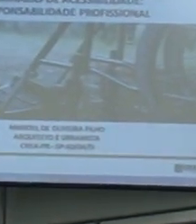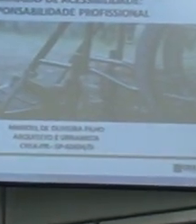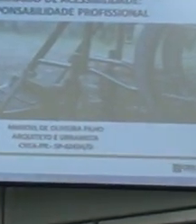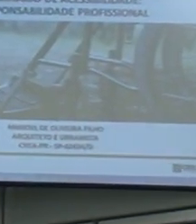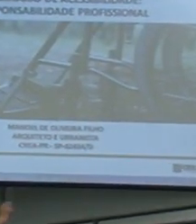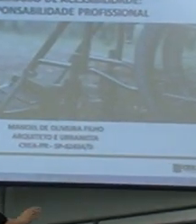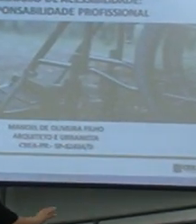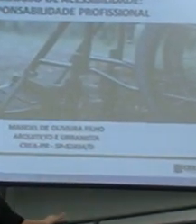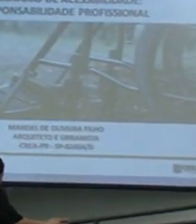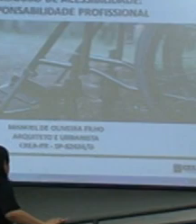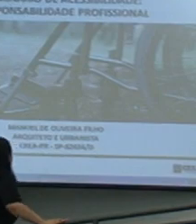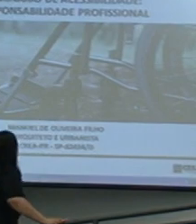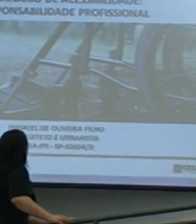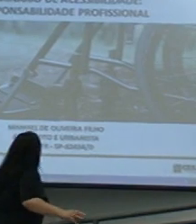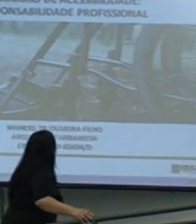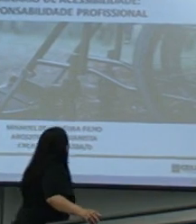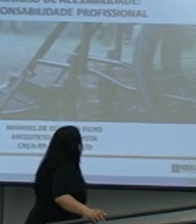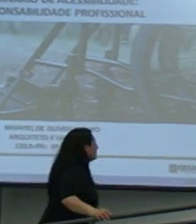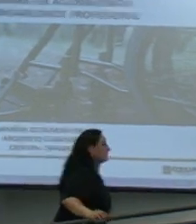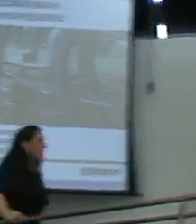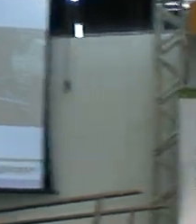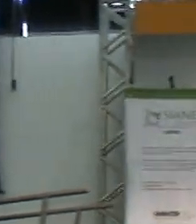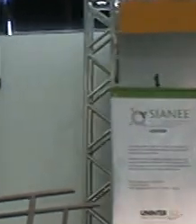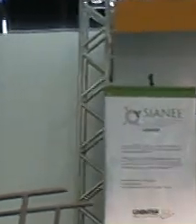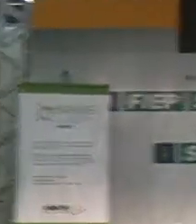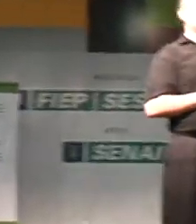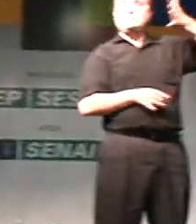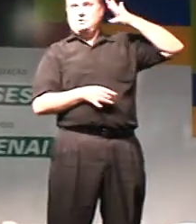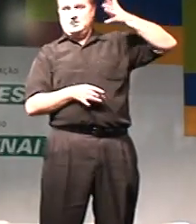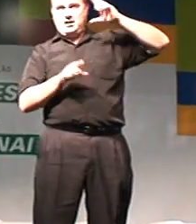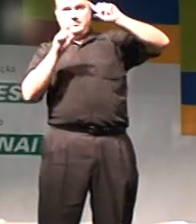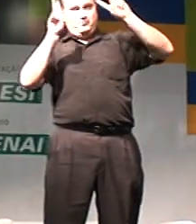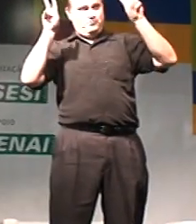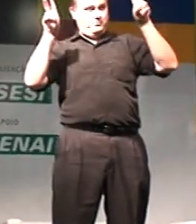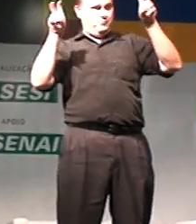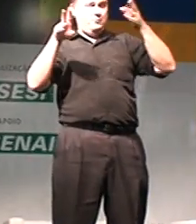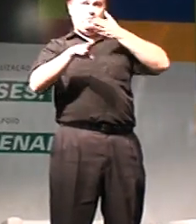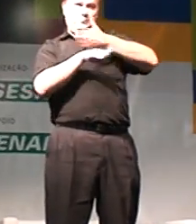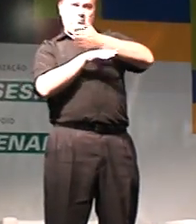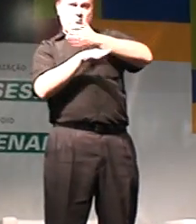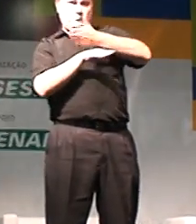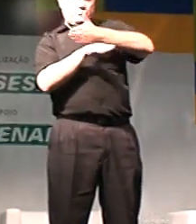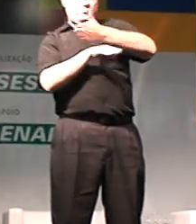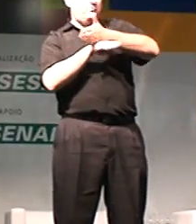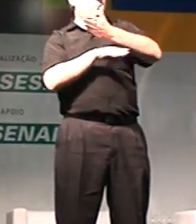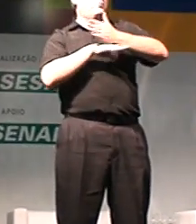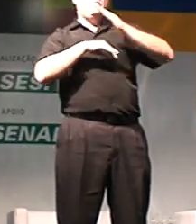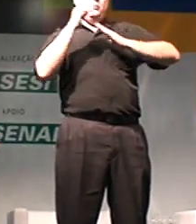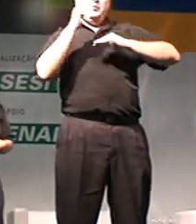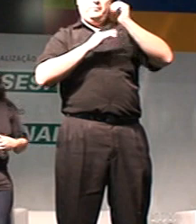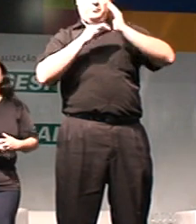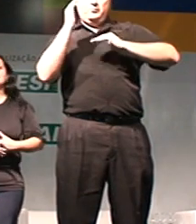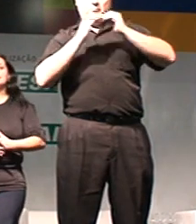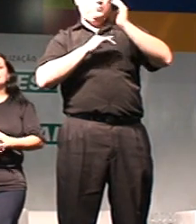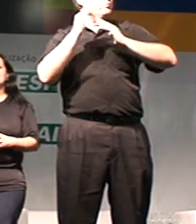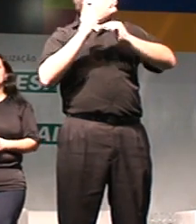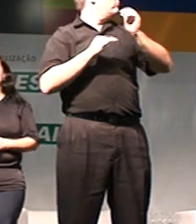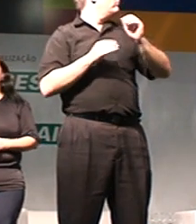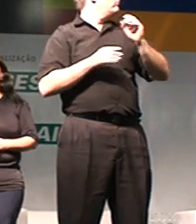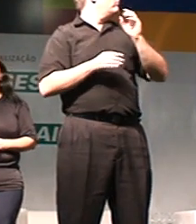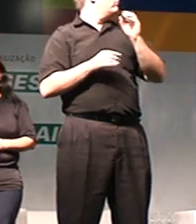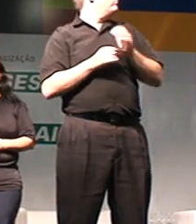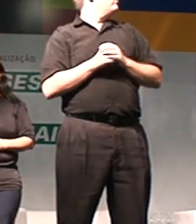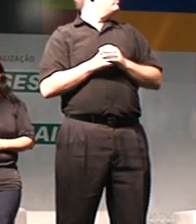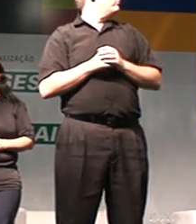palestrinha. Qual é o nome? Possibilidade, sensibilidade, responsabilidade profissional. Mais específico,